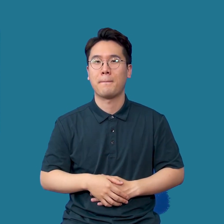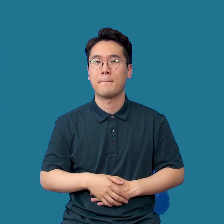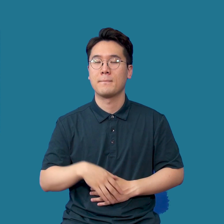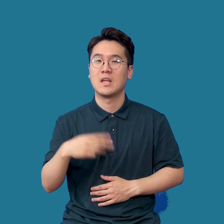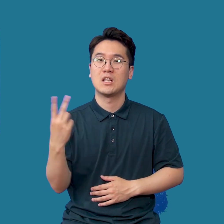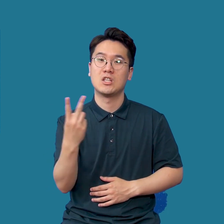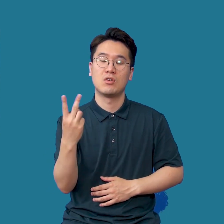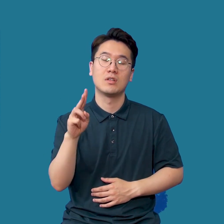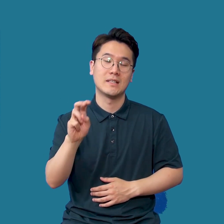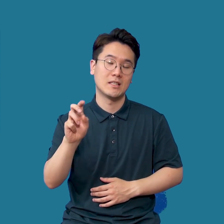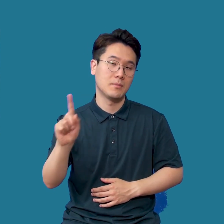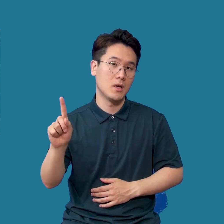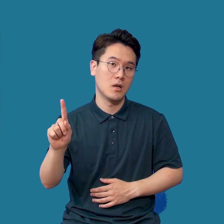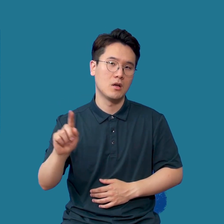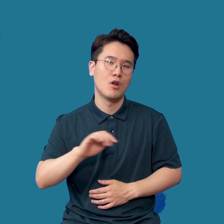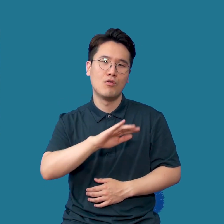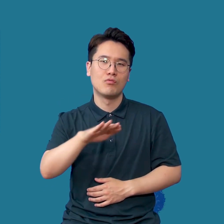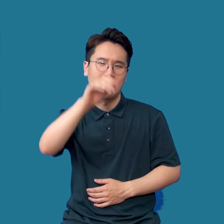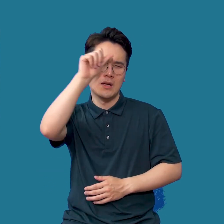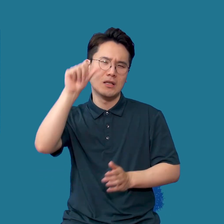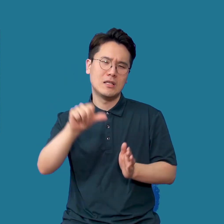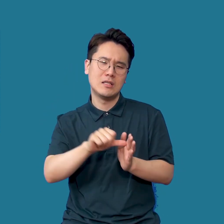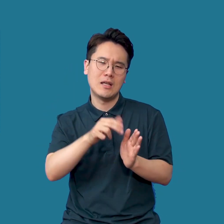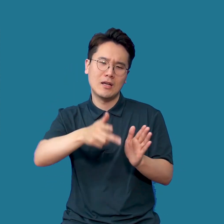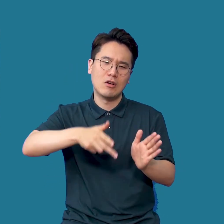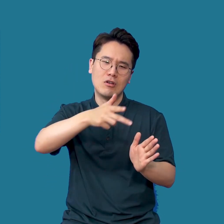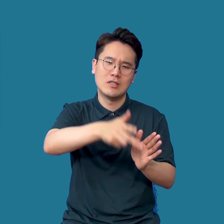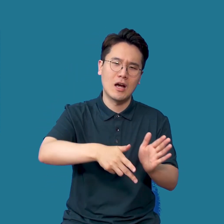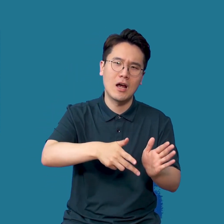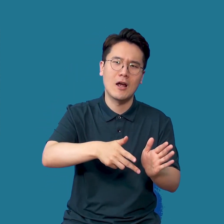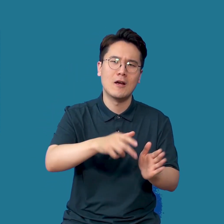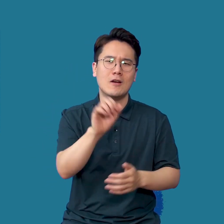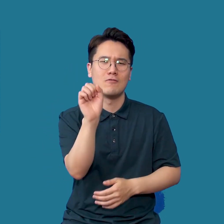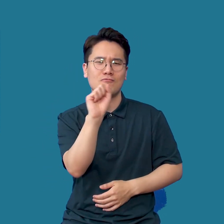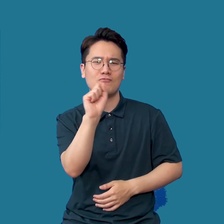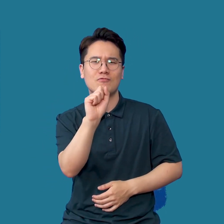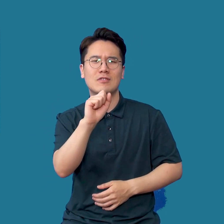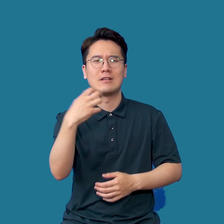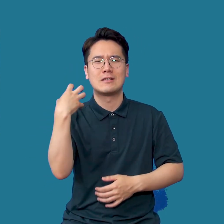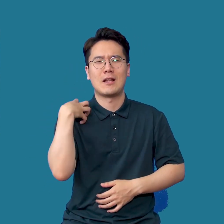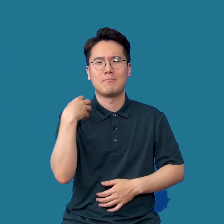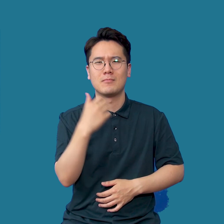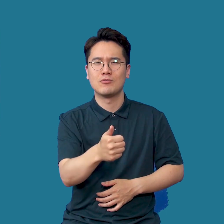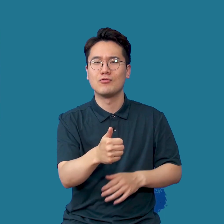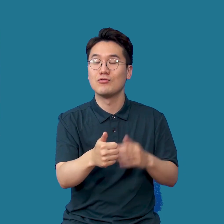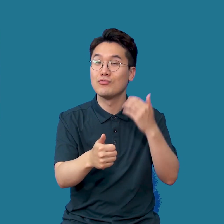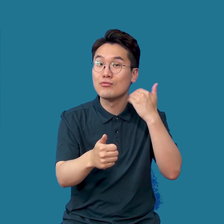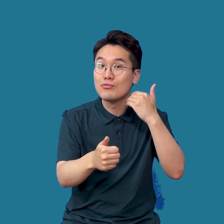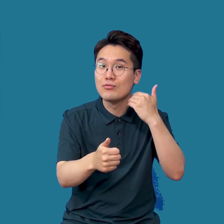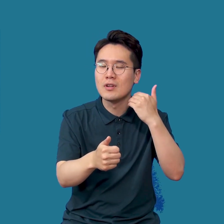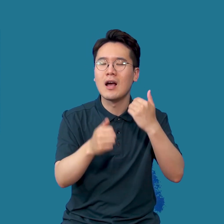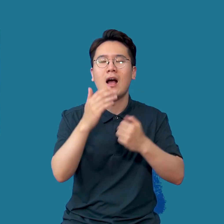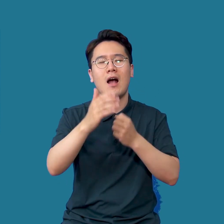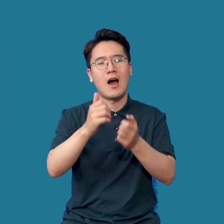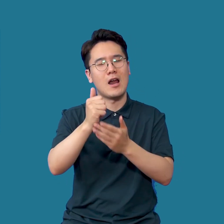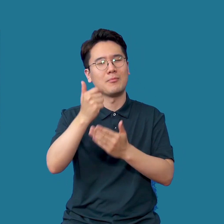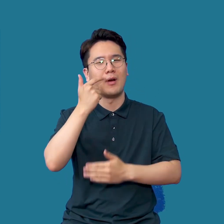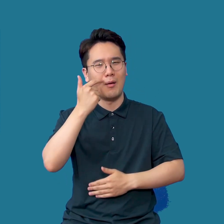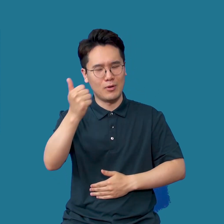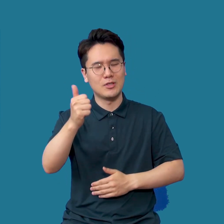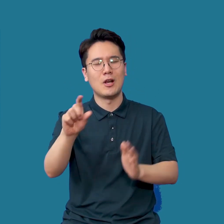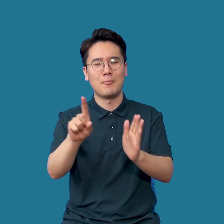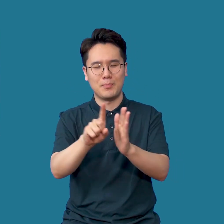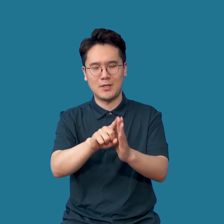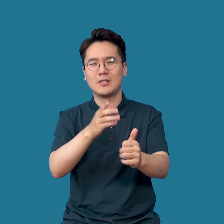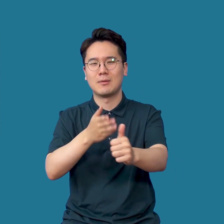2021년 우리 인생 열차의 기관사는 하나님 아버지신 것을 믿으시기를 바랍니다. 우리는